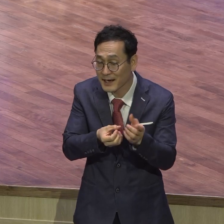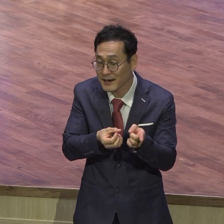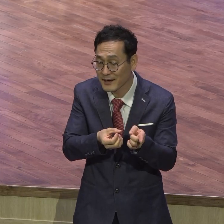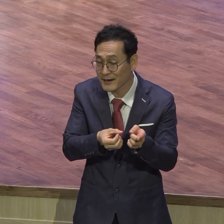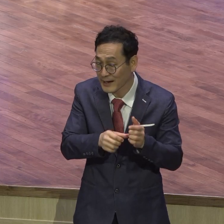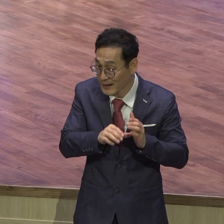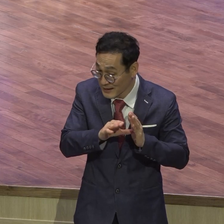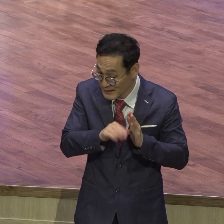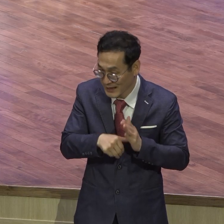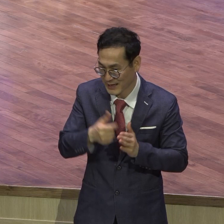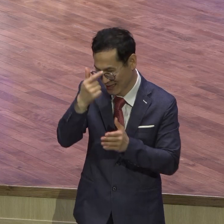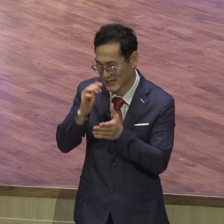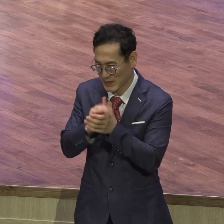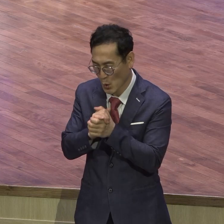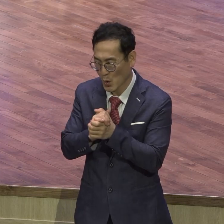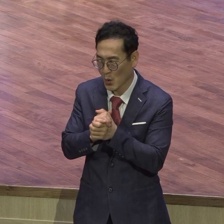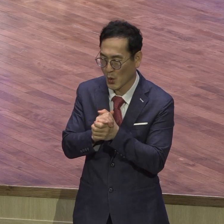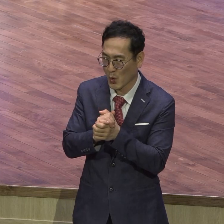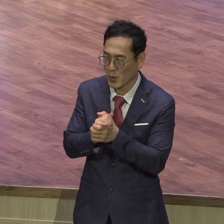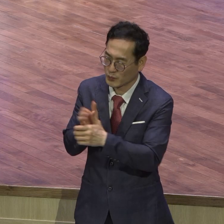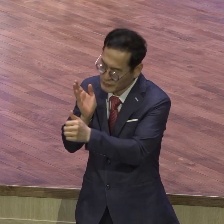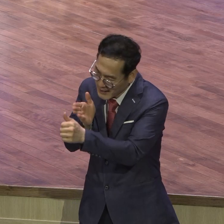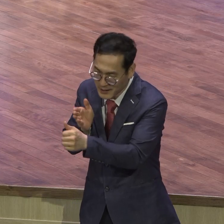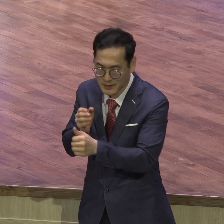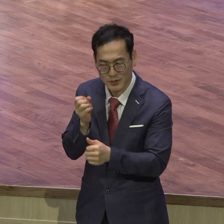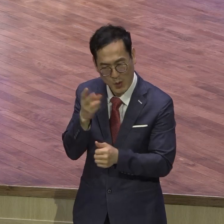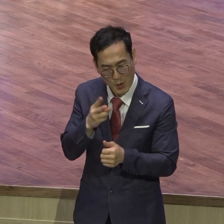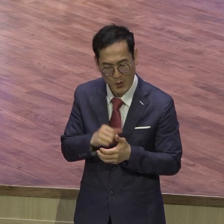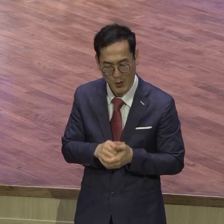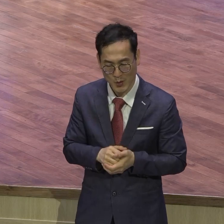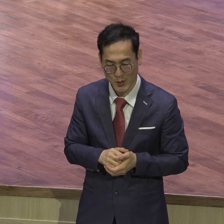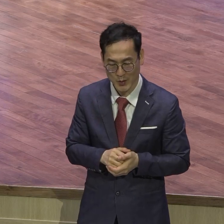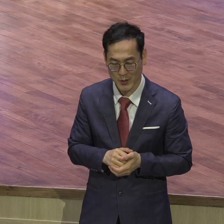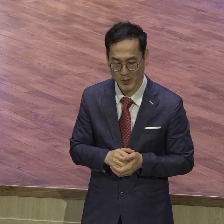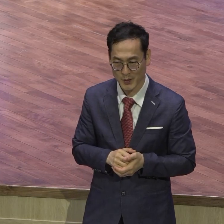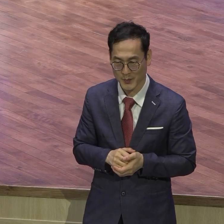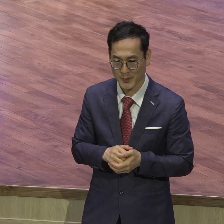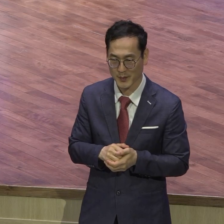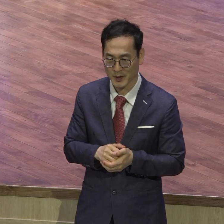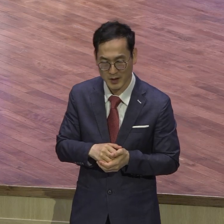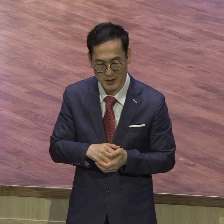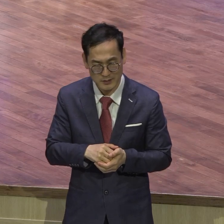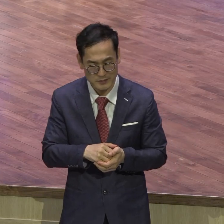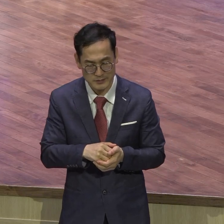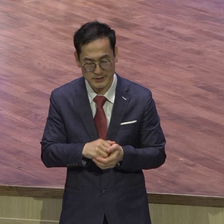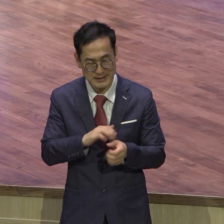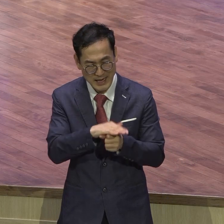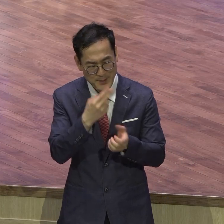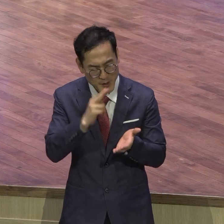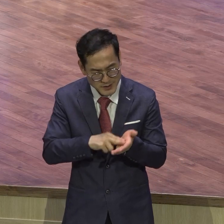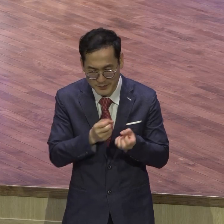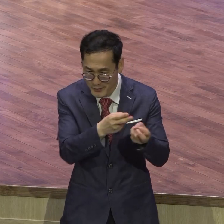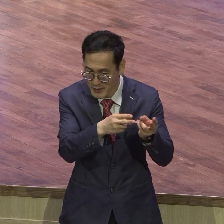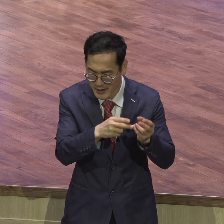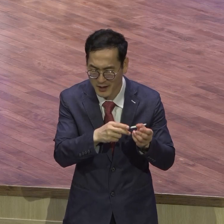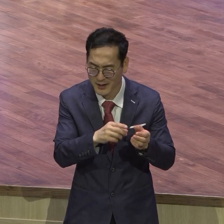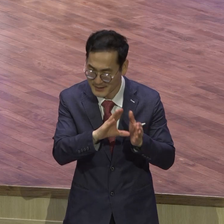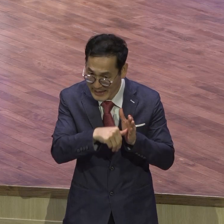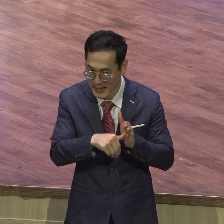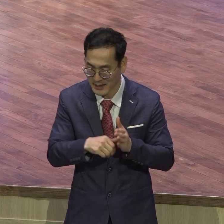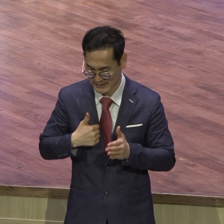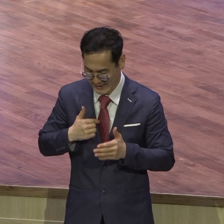기도 제목을 부탁한다 여러분이 누구에게 무슨 사랑의 편지를 한다 할 때 언제나 여러분